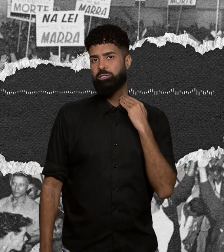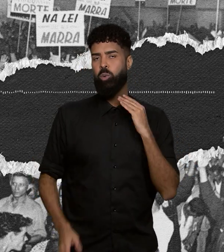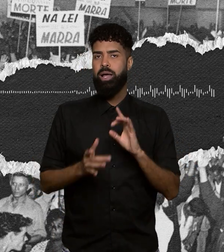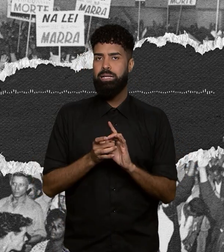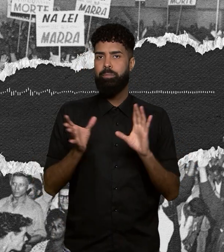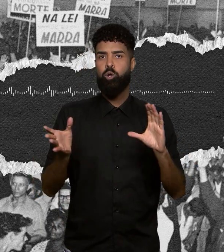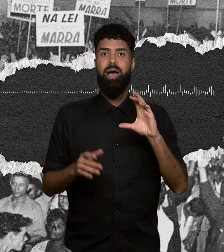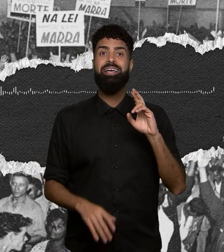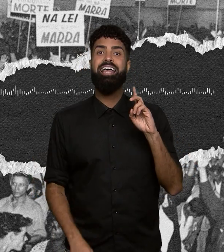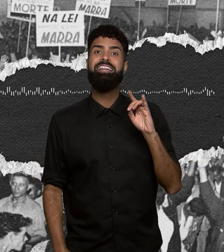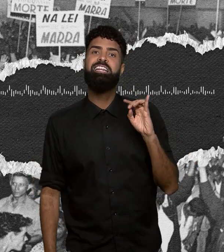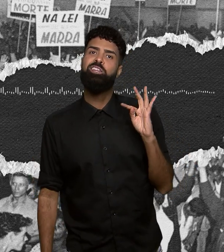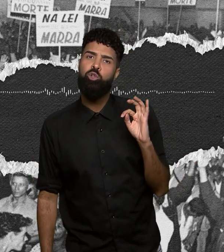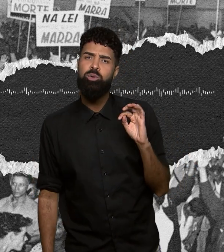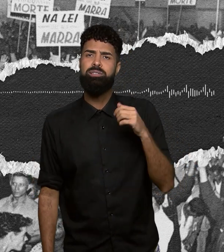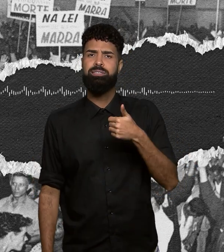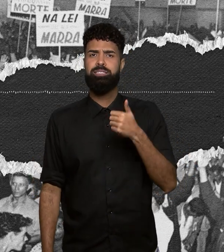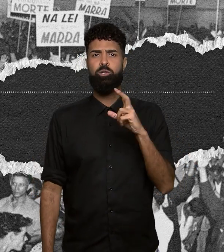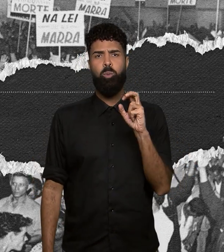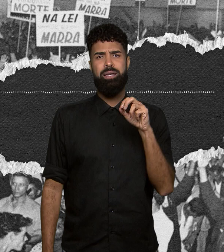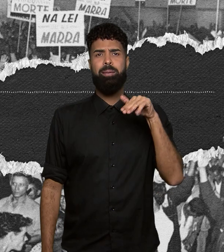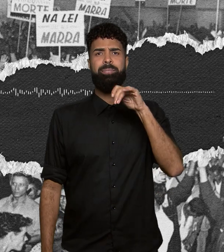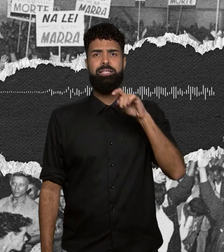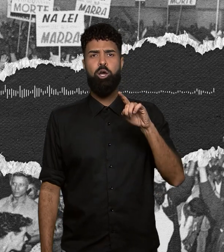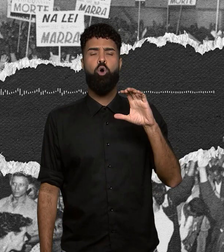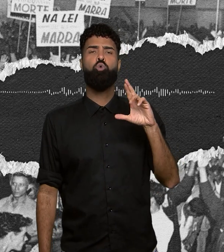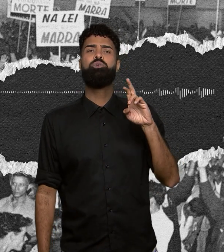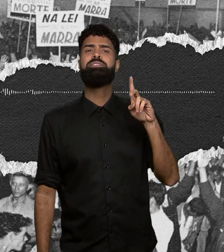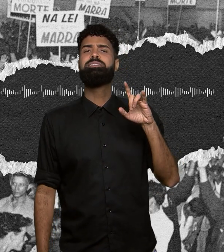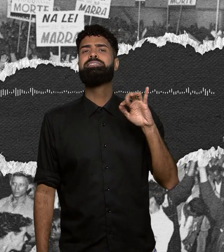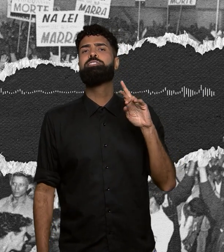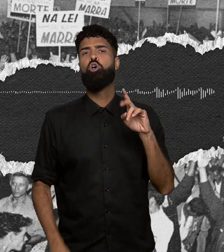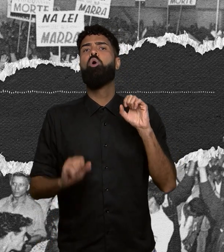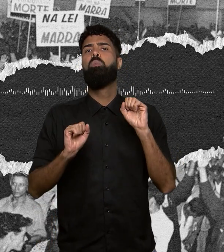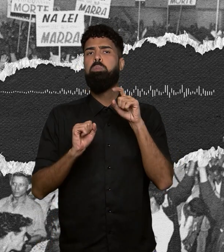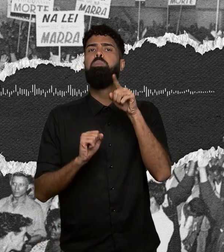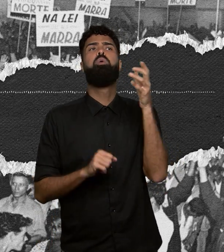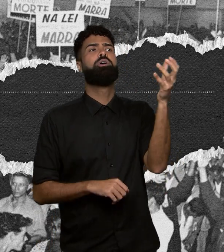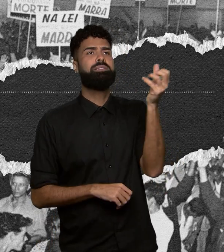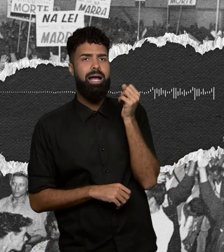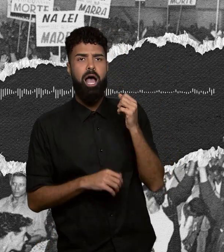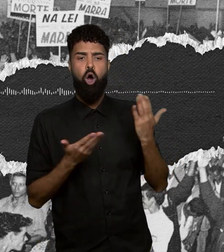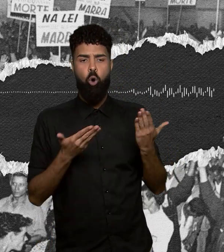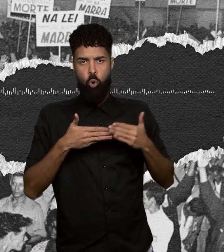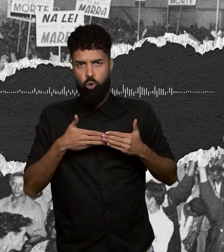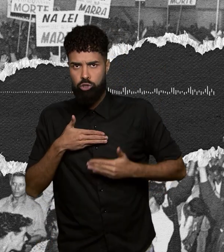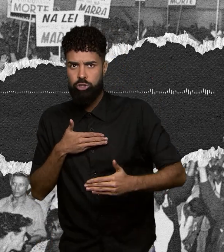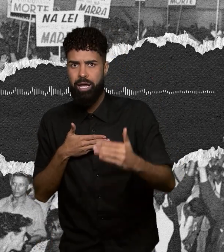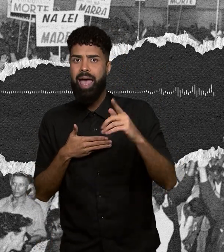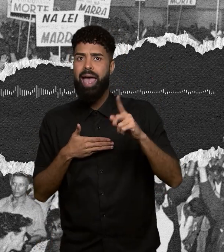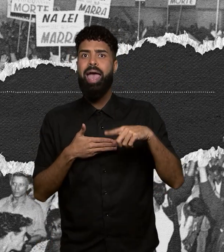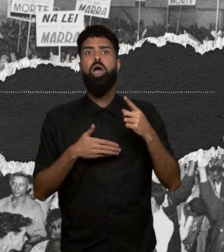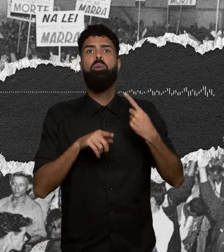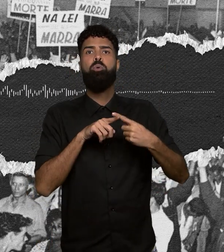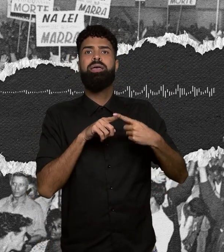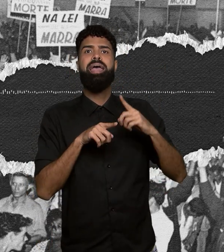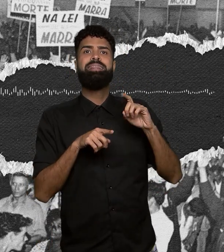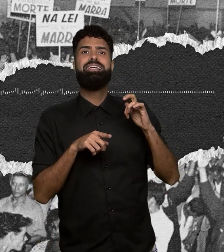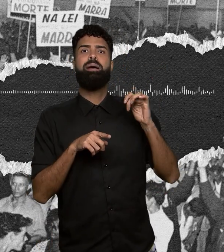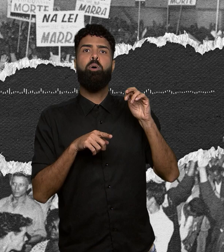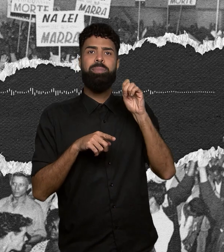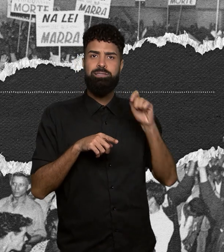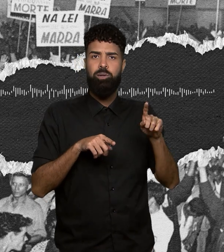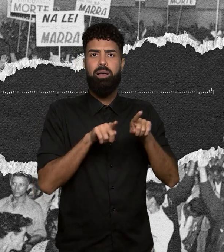crédito de 150 milhões de cruzeiros que podem ser sacados a partir de hoje para desapropriação e